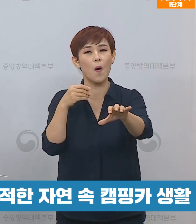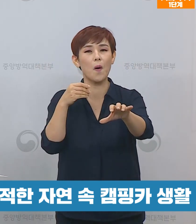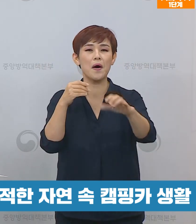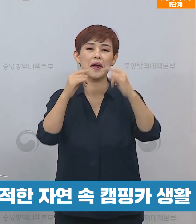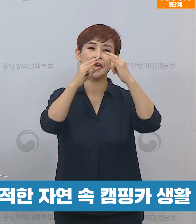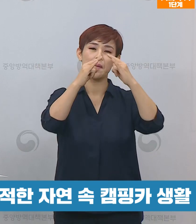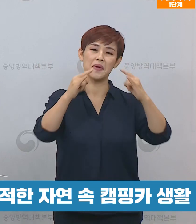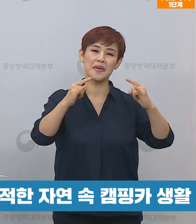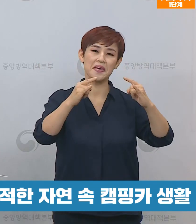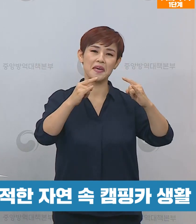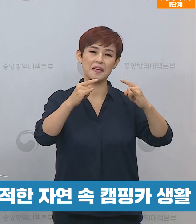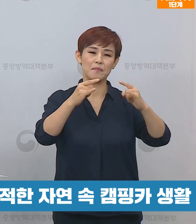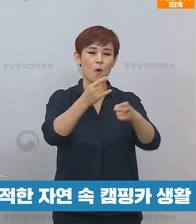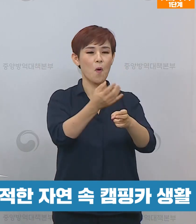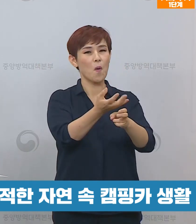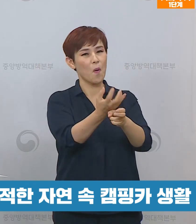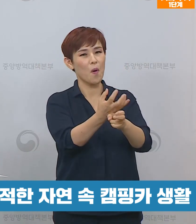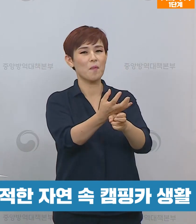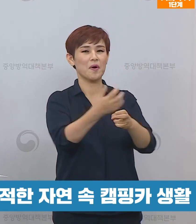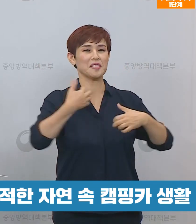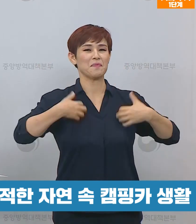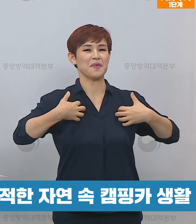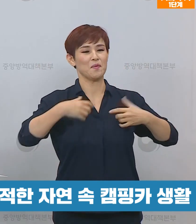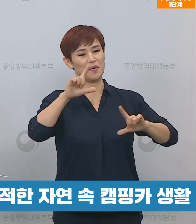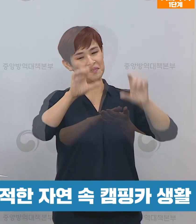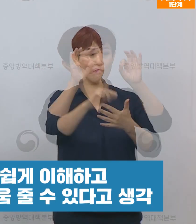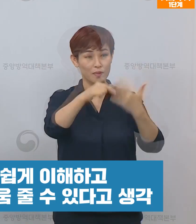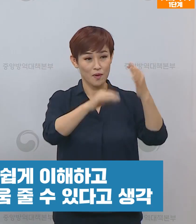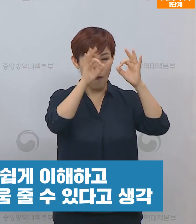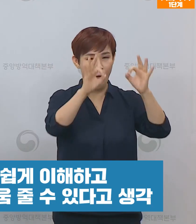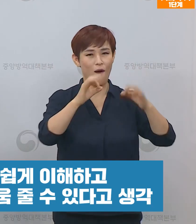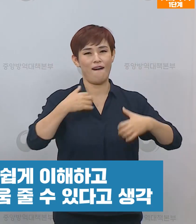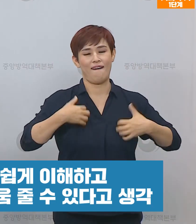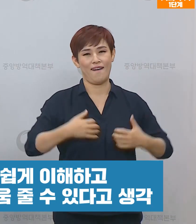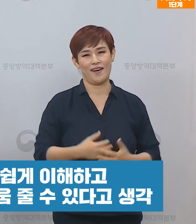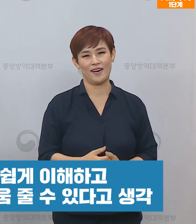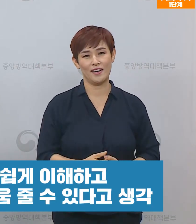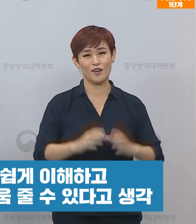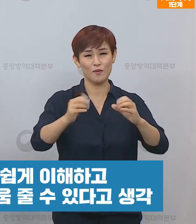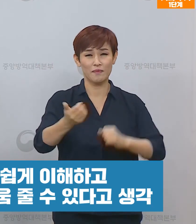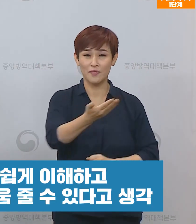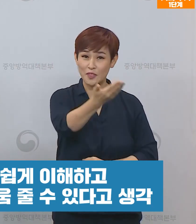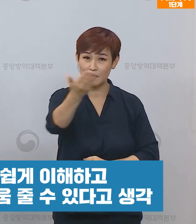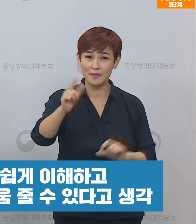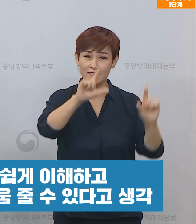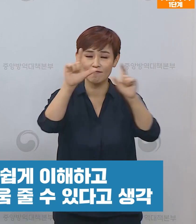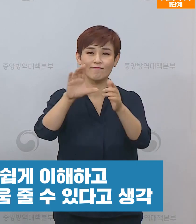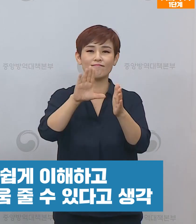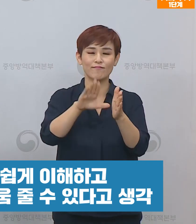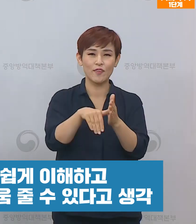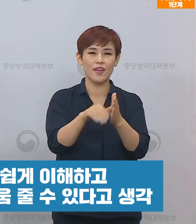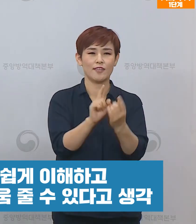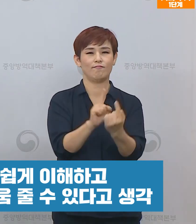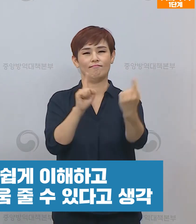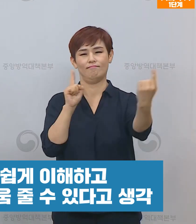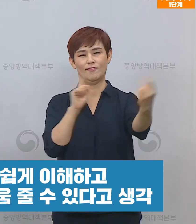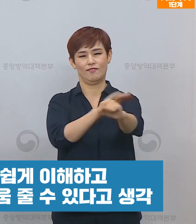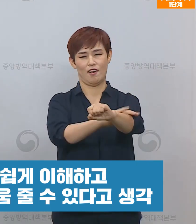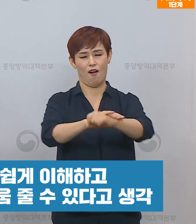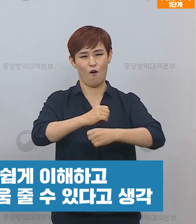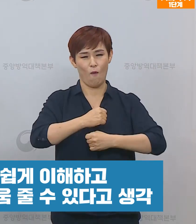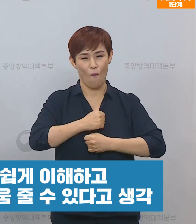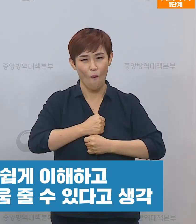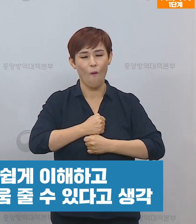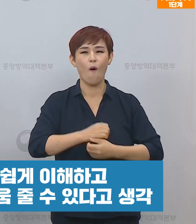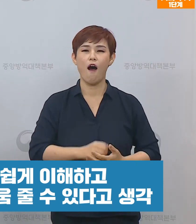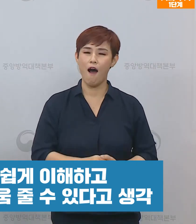캠핑카 생활도 재미있게 비춰지는 것을 봅니다. 국민들께서 실생활에서 사회적 거리두기를 이다지도